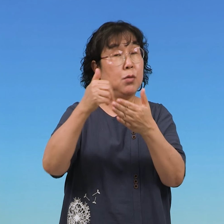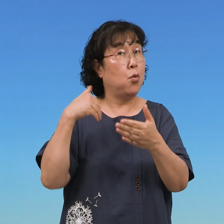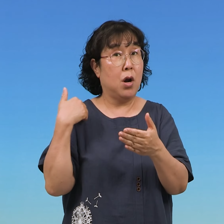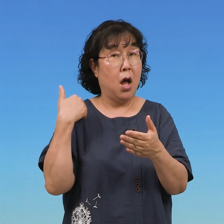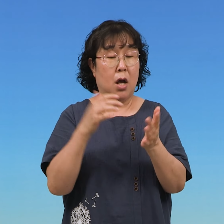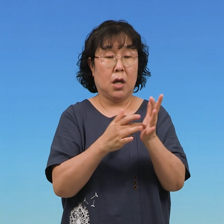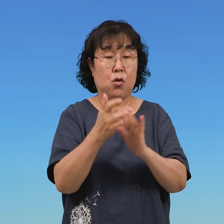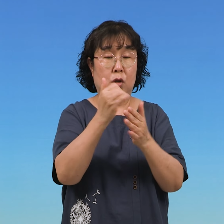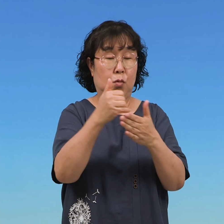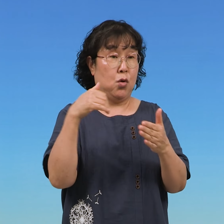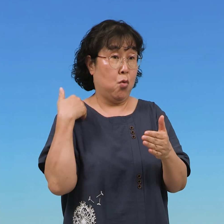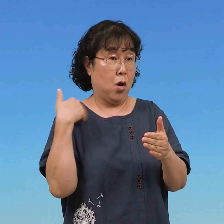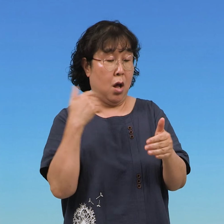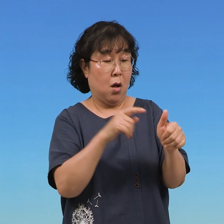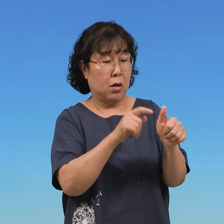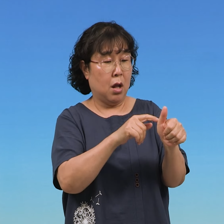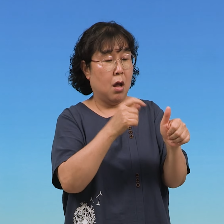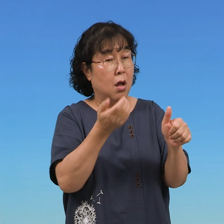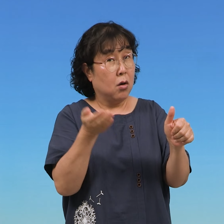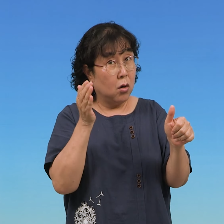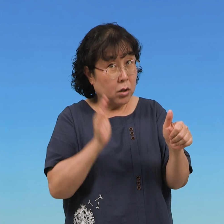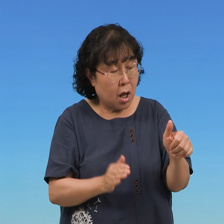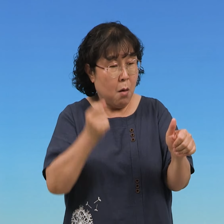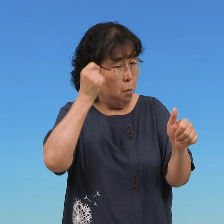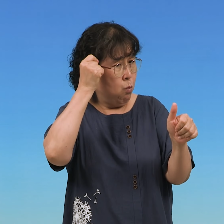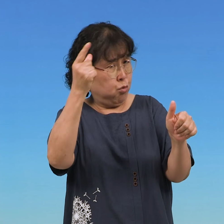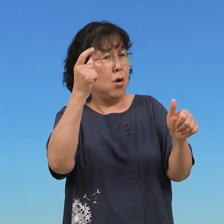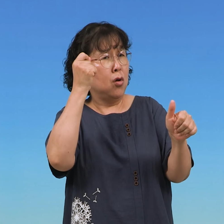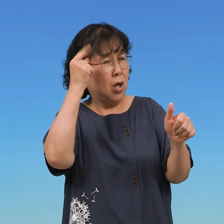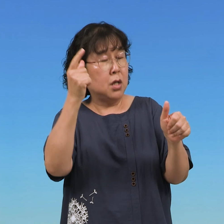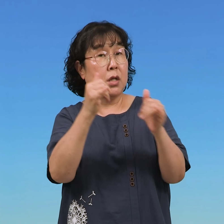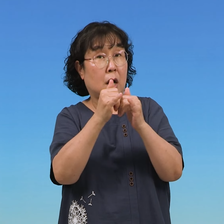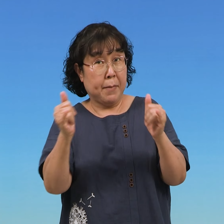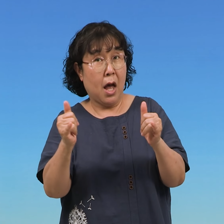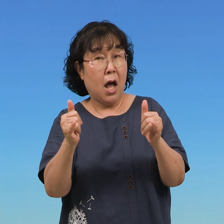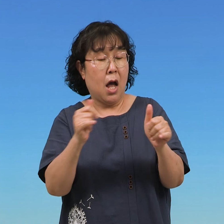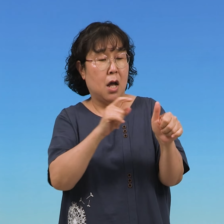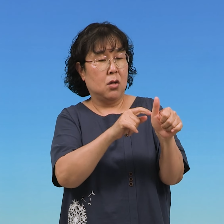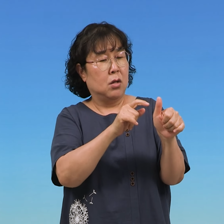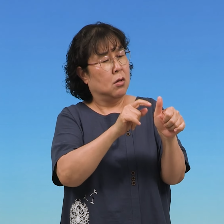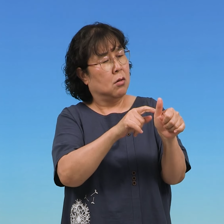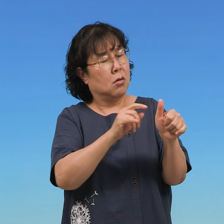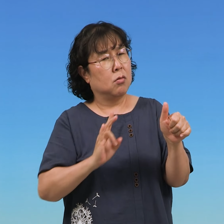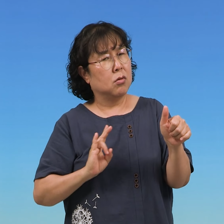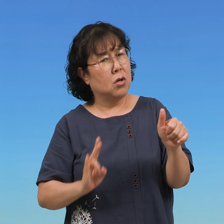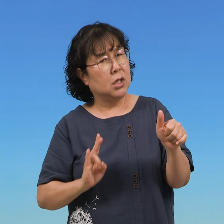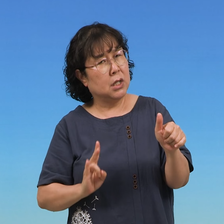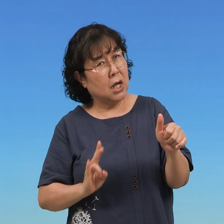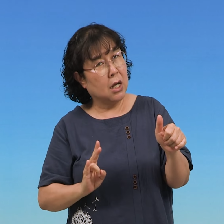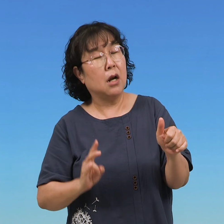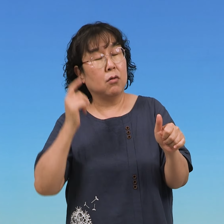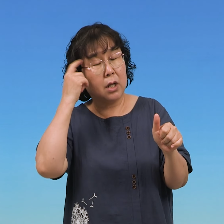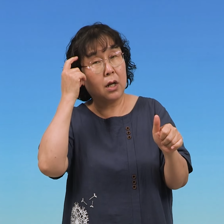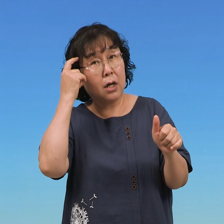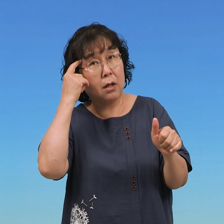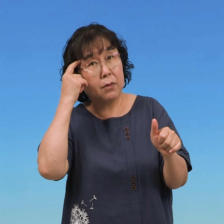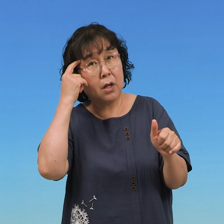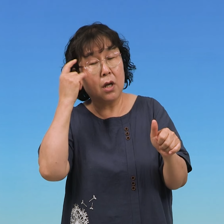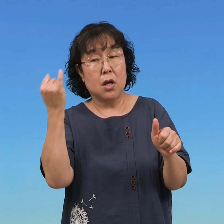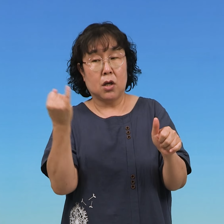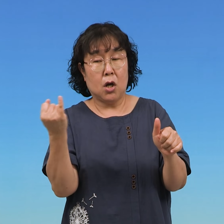모르니까요. 이 남자분이 이게 비범한 분이네, 이 보통 상담자라는 게 아니네, 이분이 선지자인가, 이런 생각을